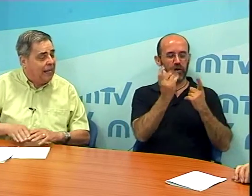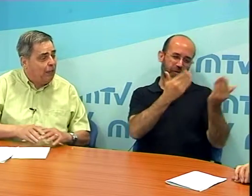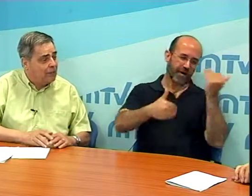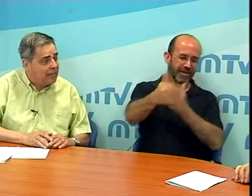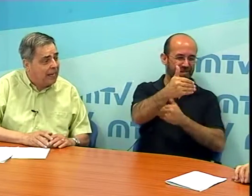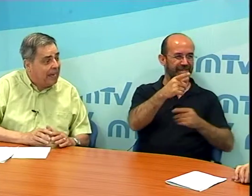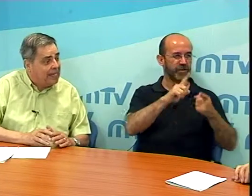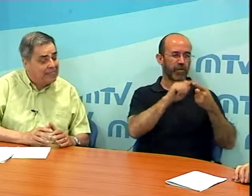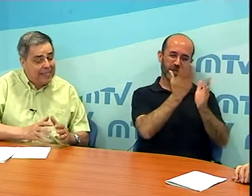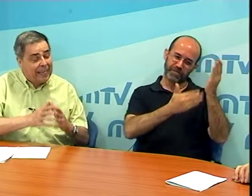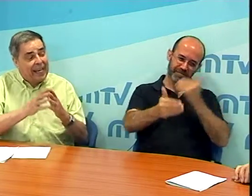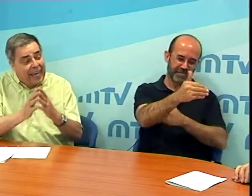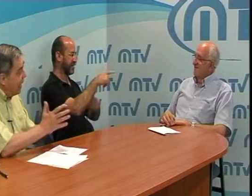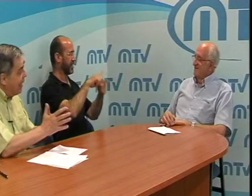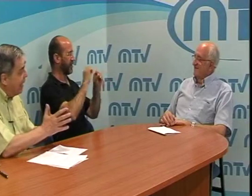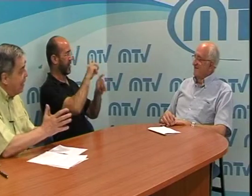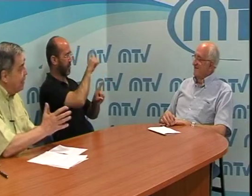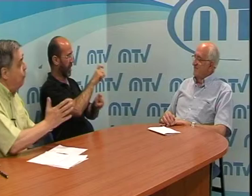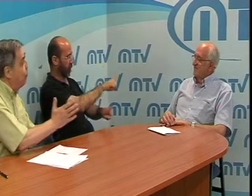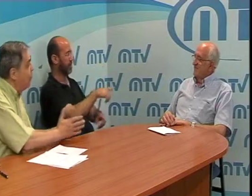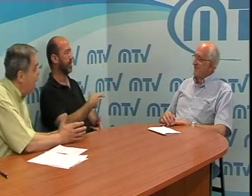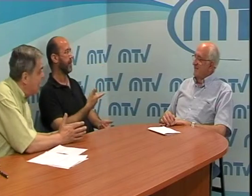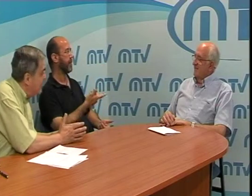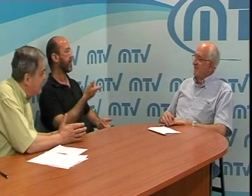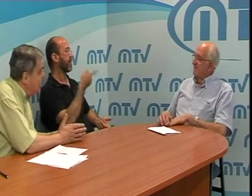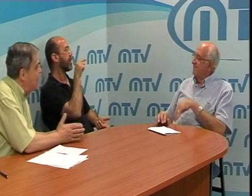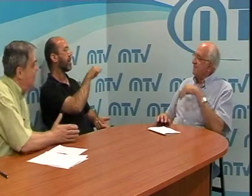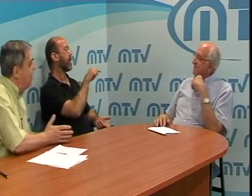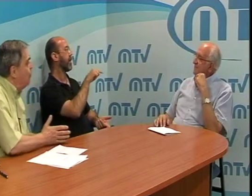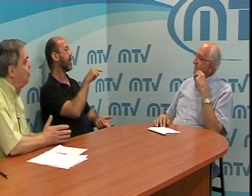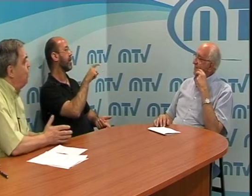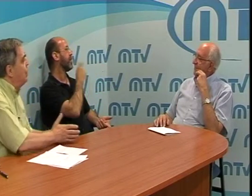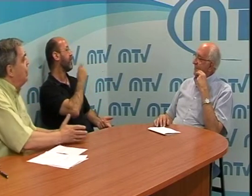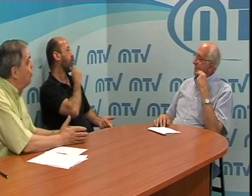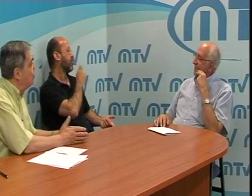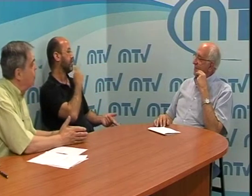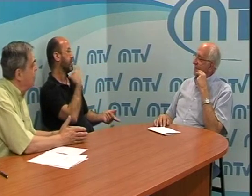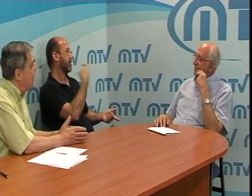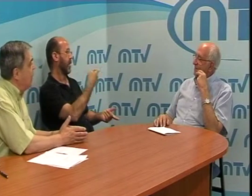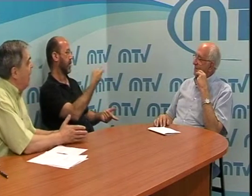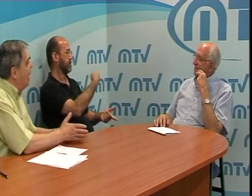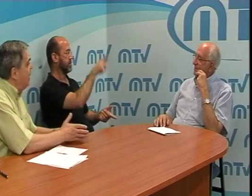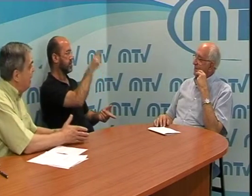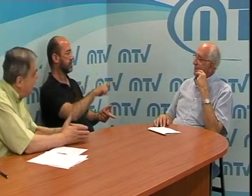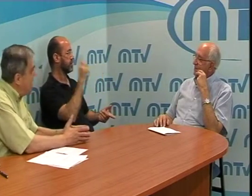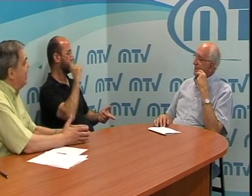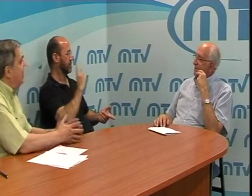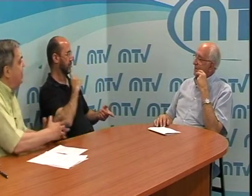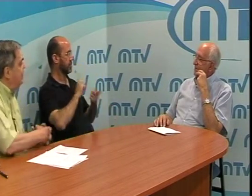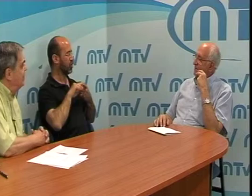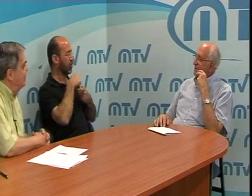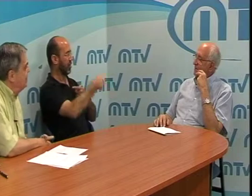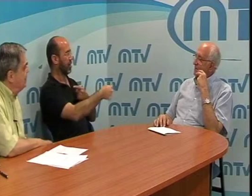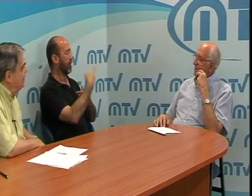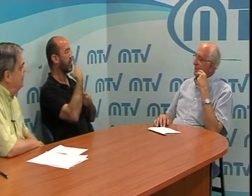pregunta que le quiero hacer es, ¿qué dificultades tienen ustedes entonces en el día a